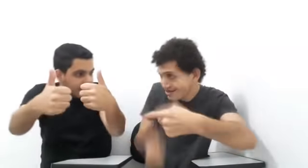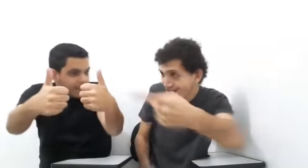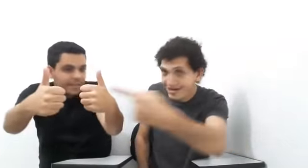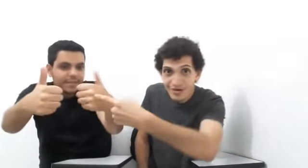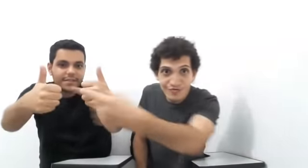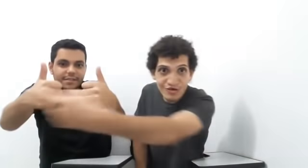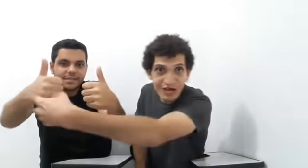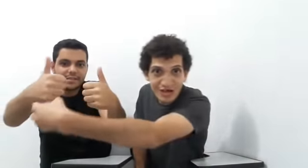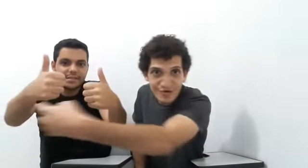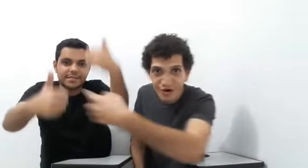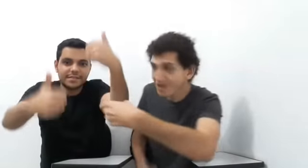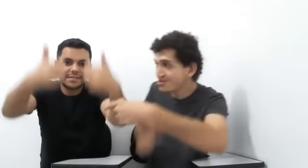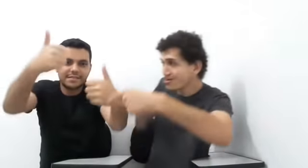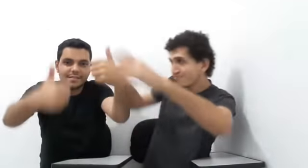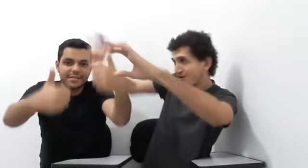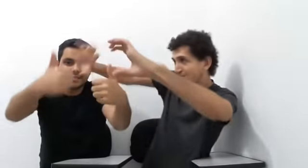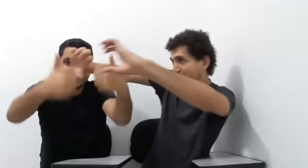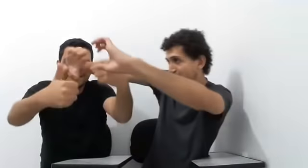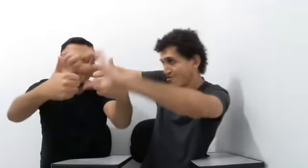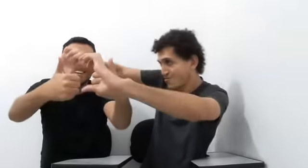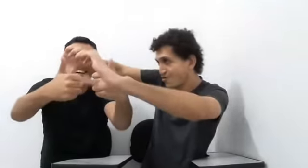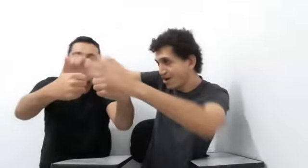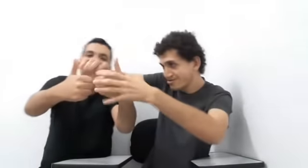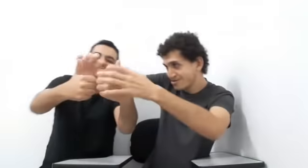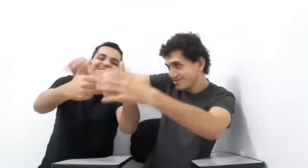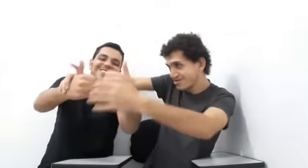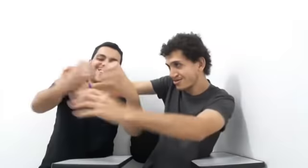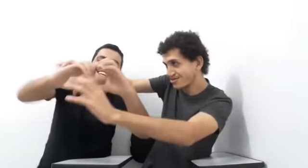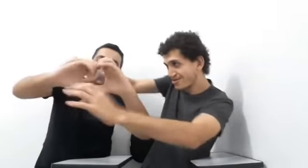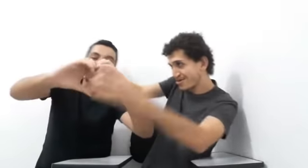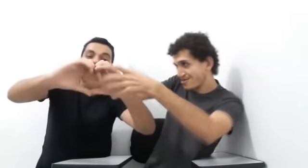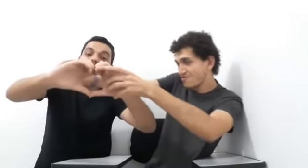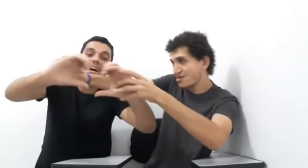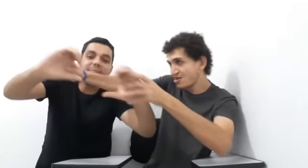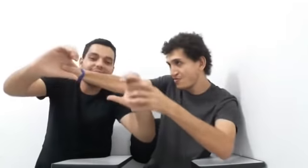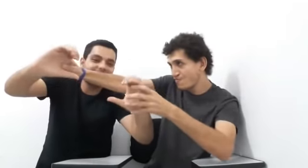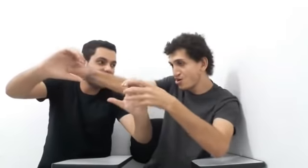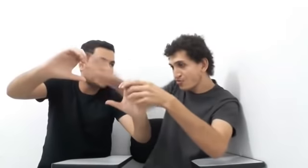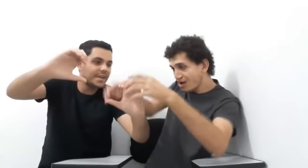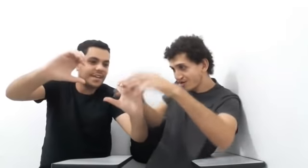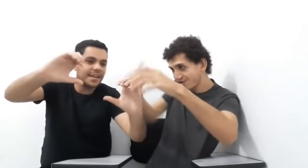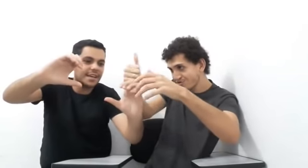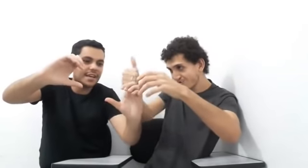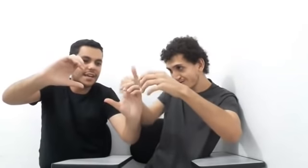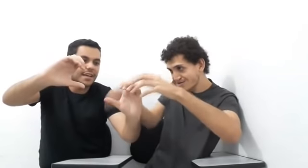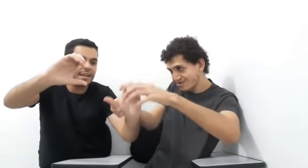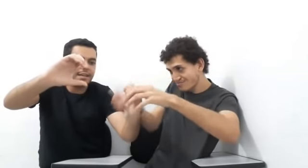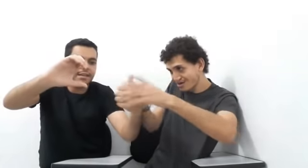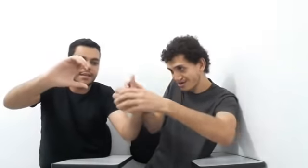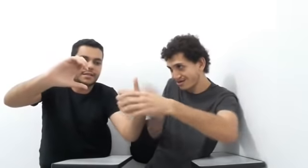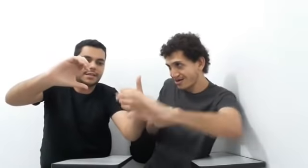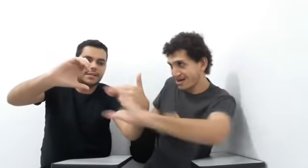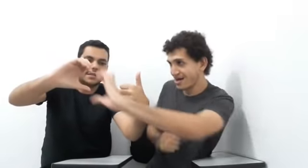Você curte aí na joinha, coração. Fazer um coração aqui, dá amém também, coração, joinha. Assim. Aí,